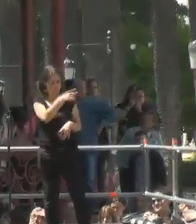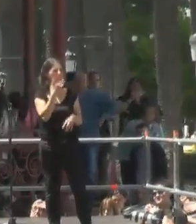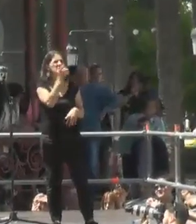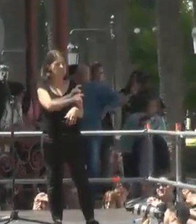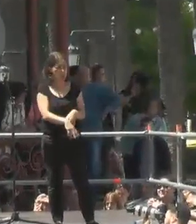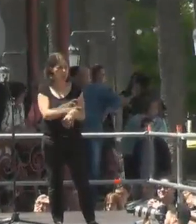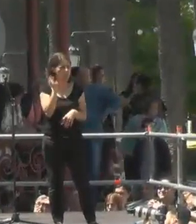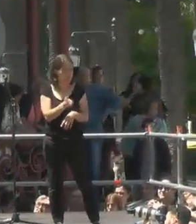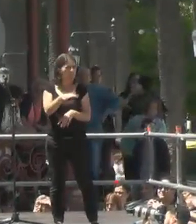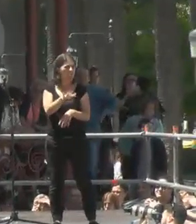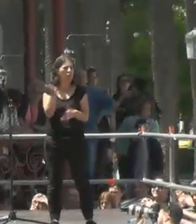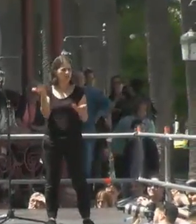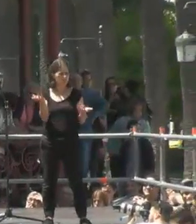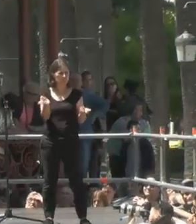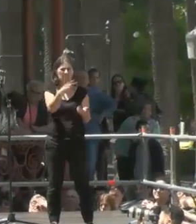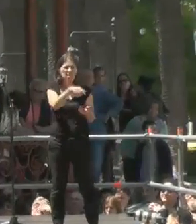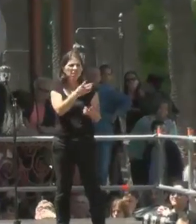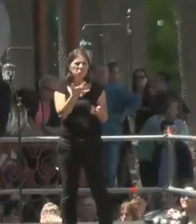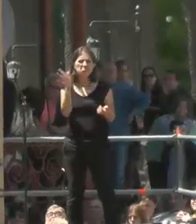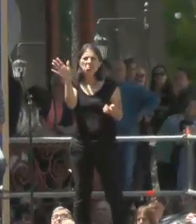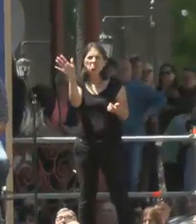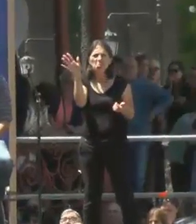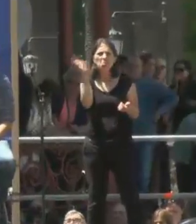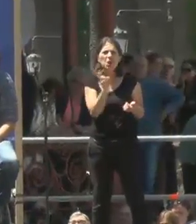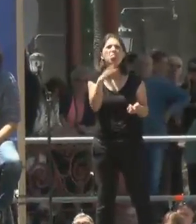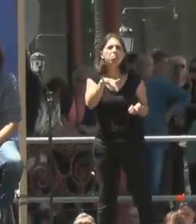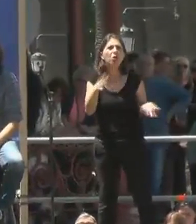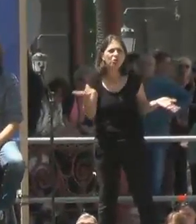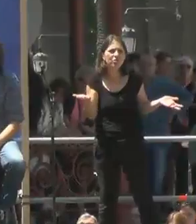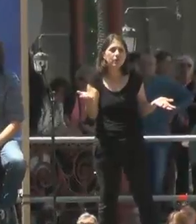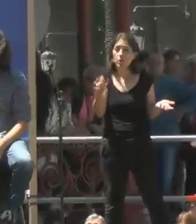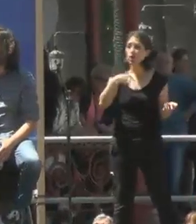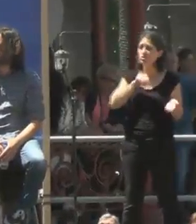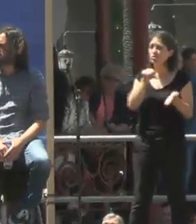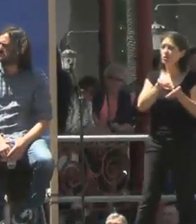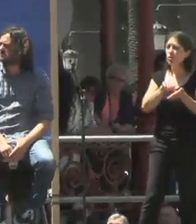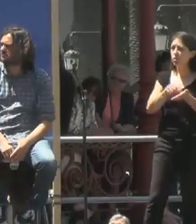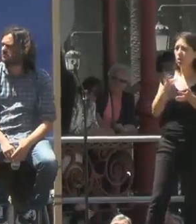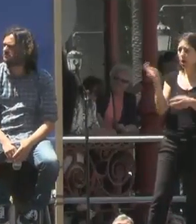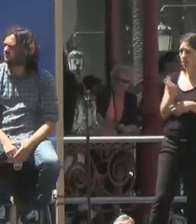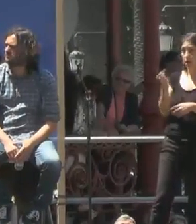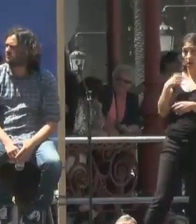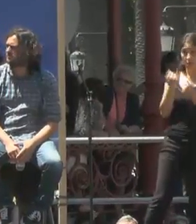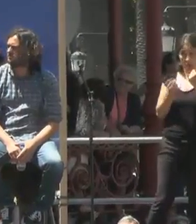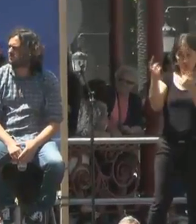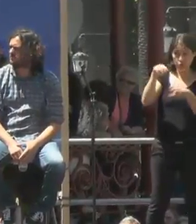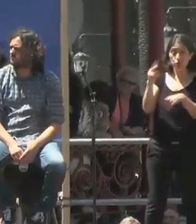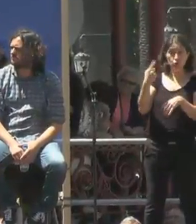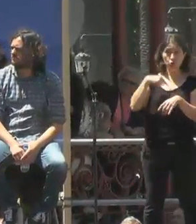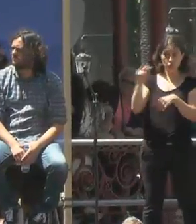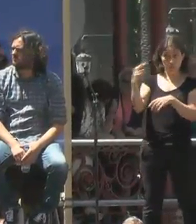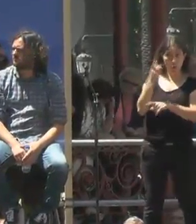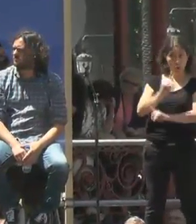donde saíron? Decían, de donde saíron estes? Saímos da cidade que non vos dabades conta que existía. De